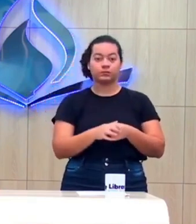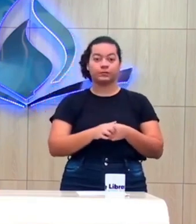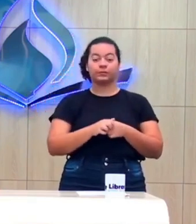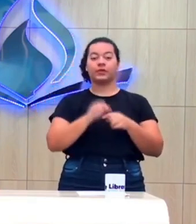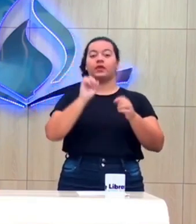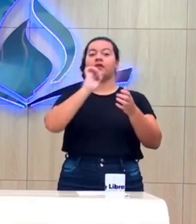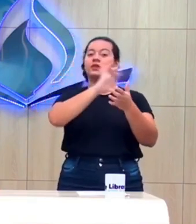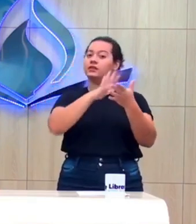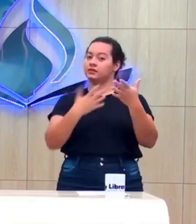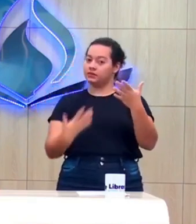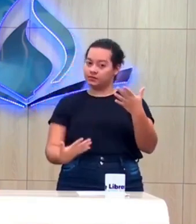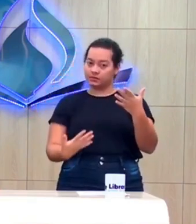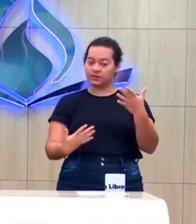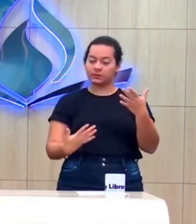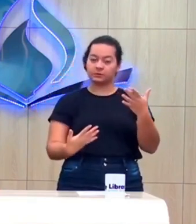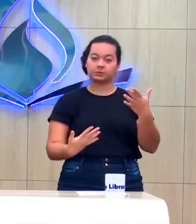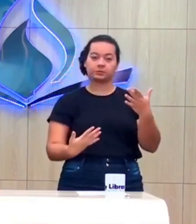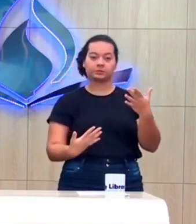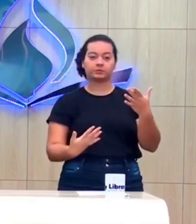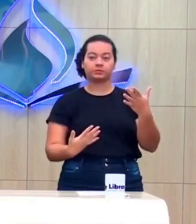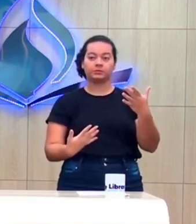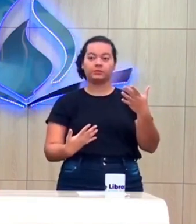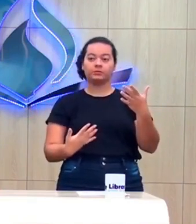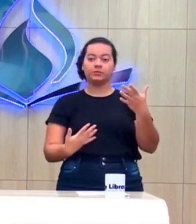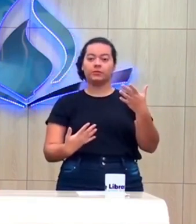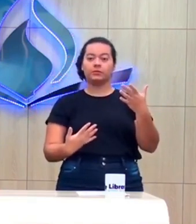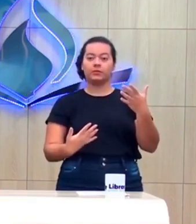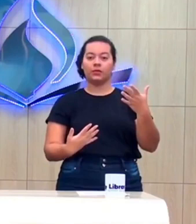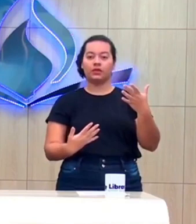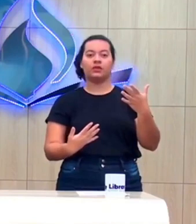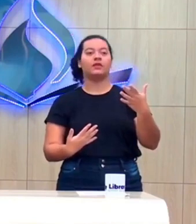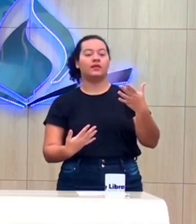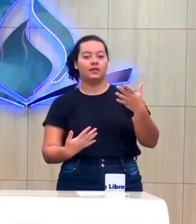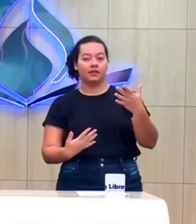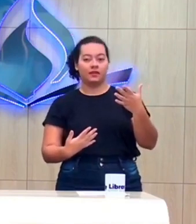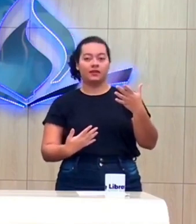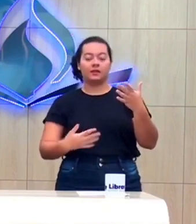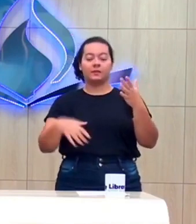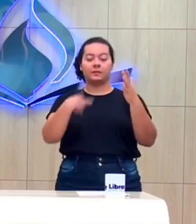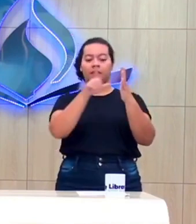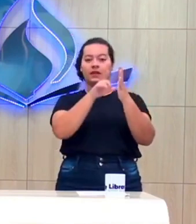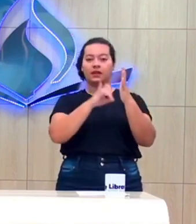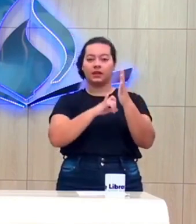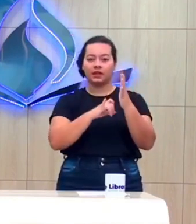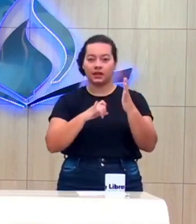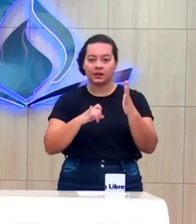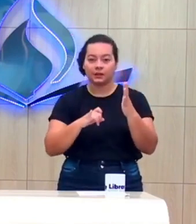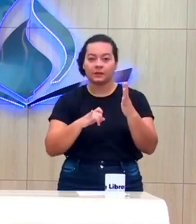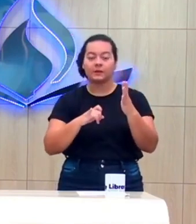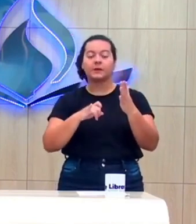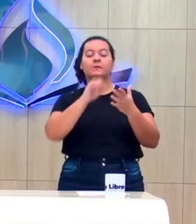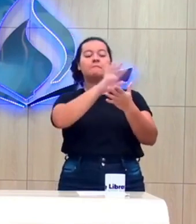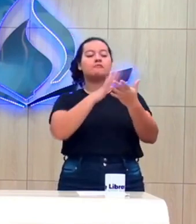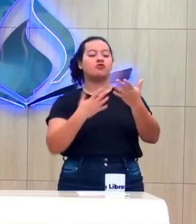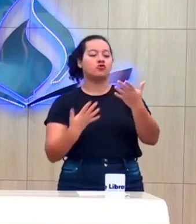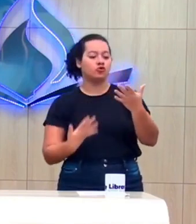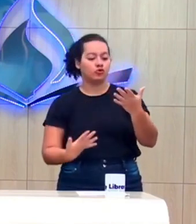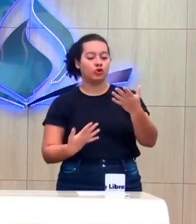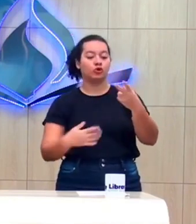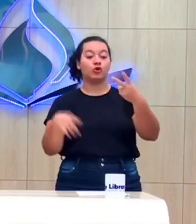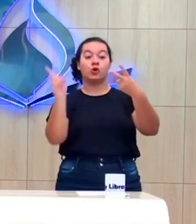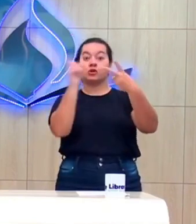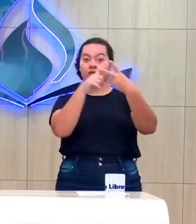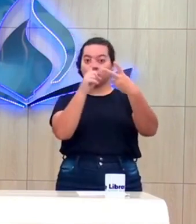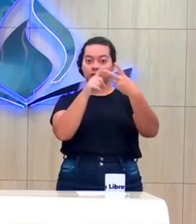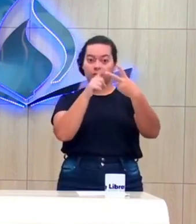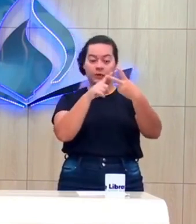de sinais brasileira, Libras, foi reconhecida como língua do